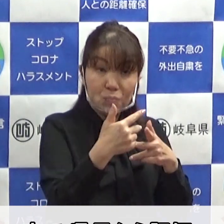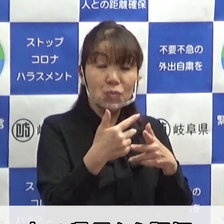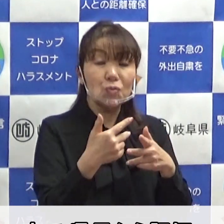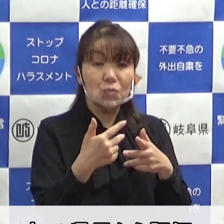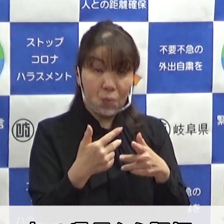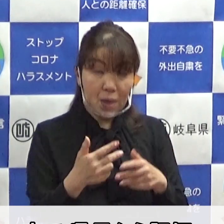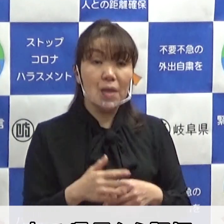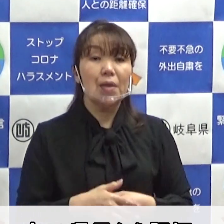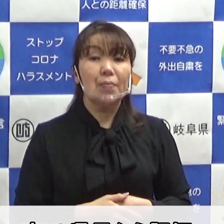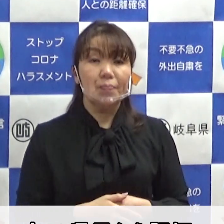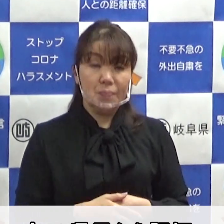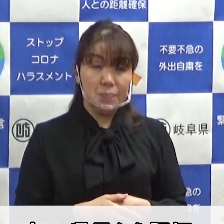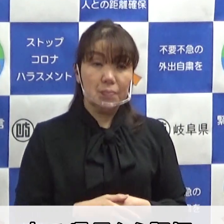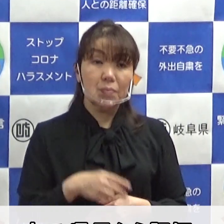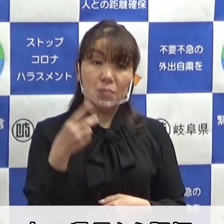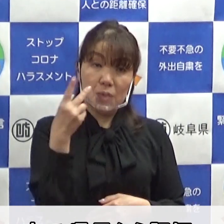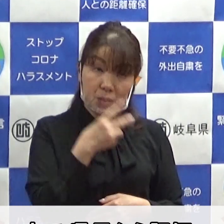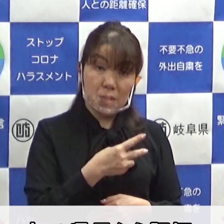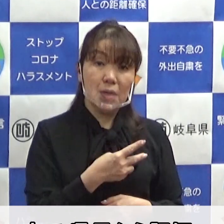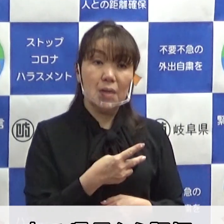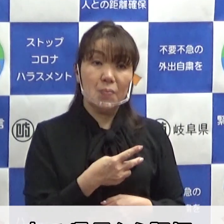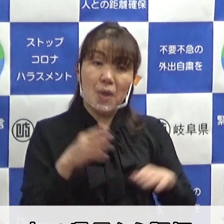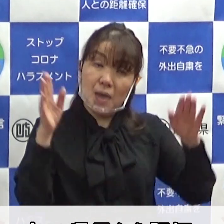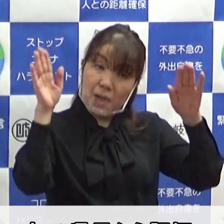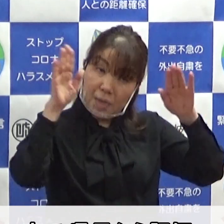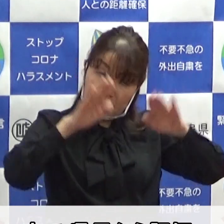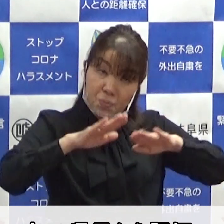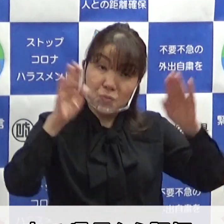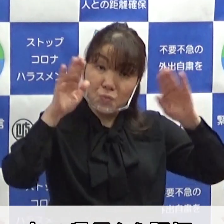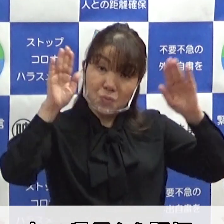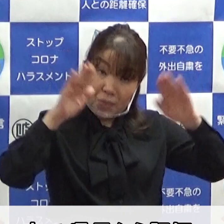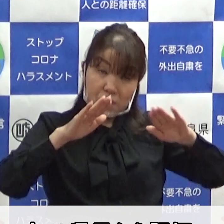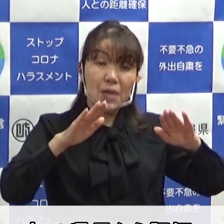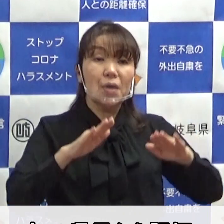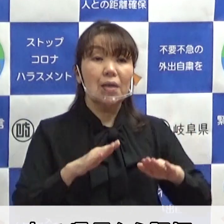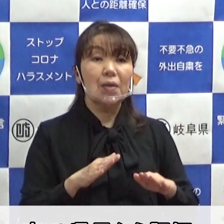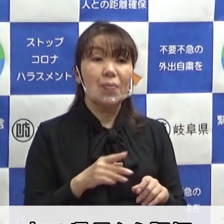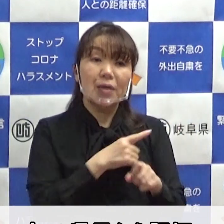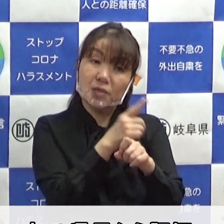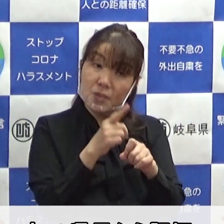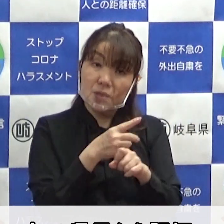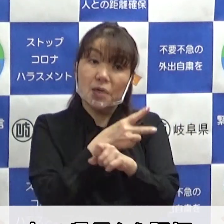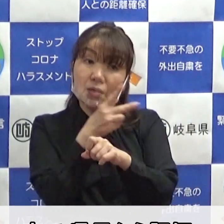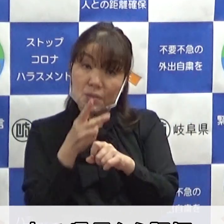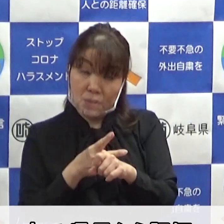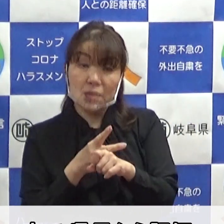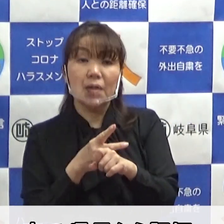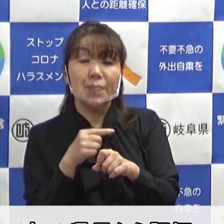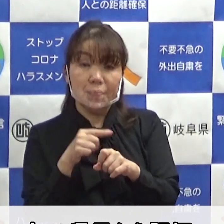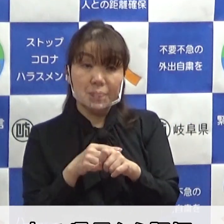したり、それから夜な夜なというか夕方ですね、1時間なり2時間十数人の方